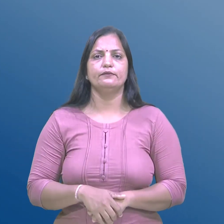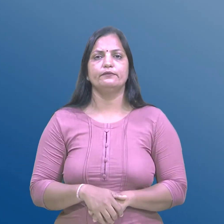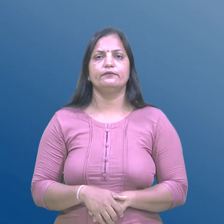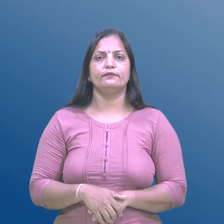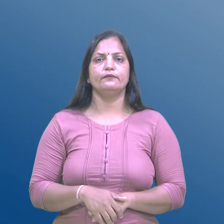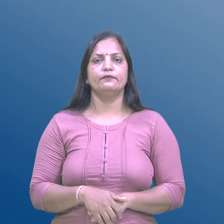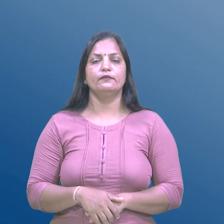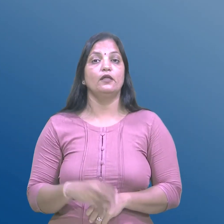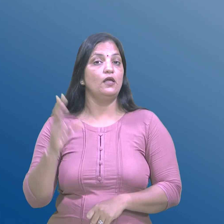ત્રીજું,